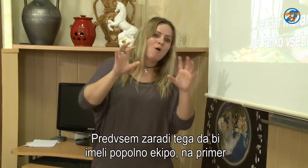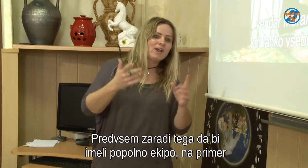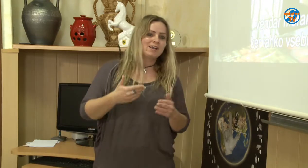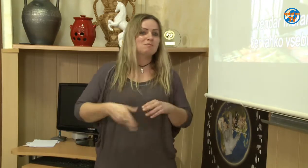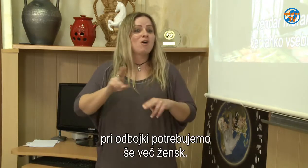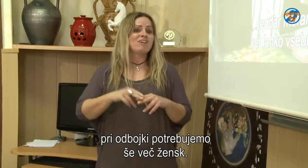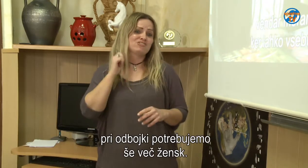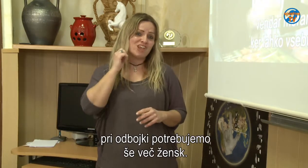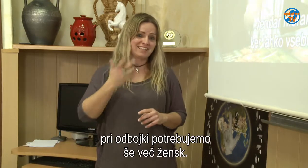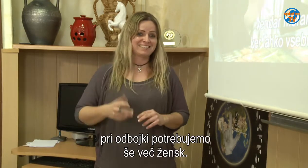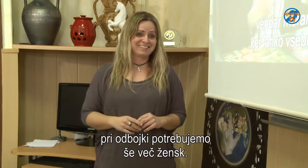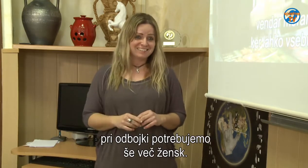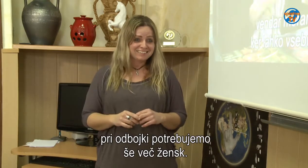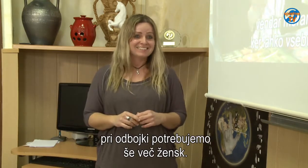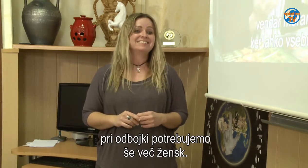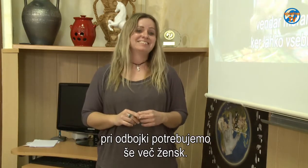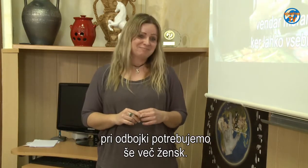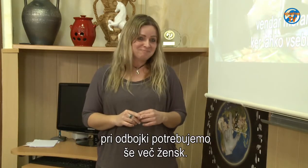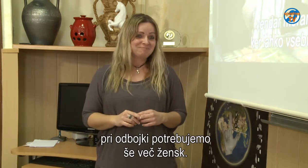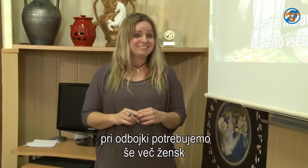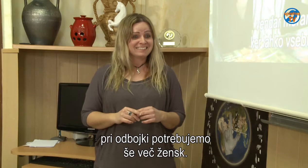Kaj da bi bilo več žensk.